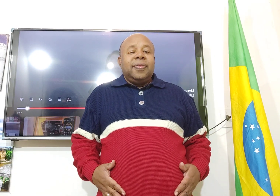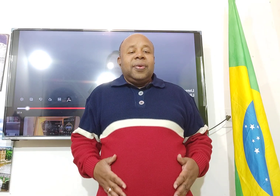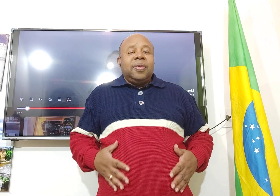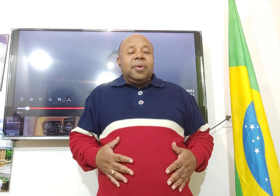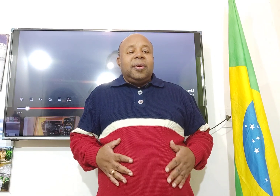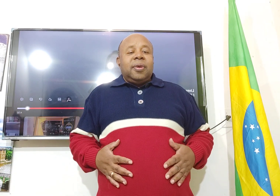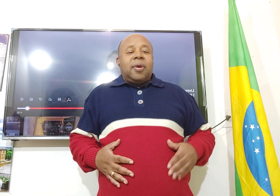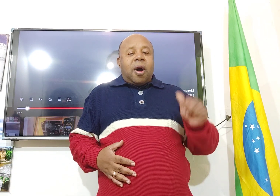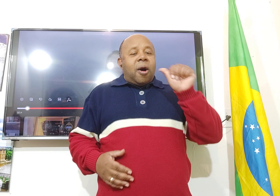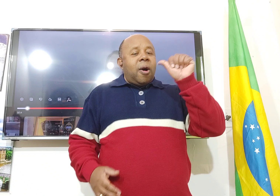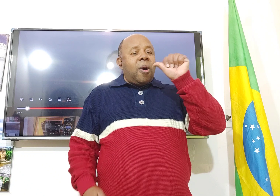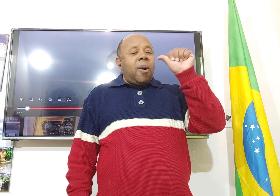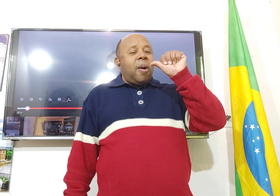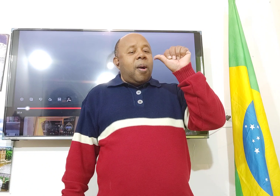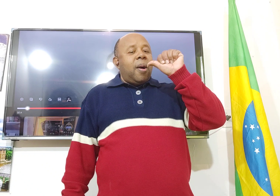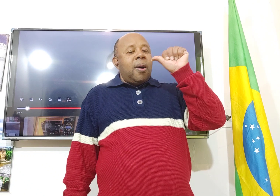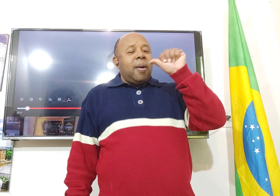Viu? Ó.